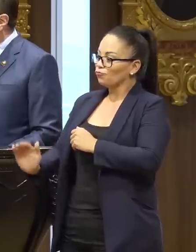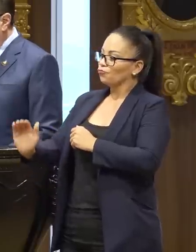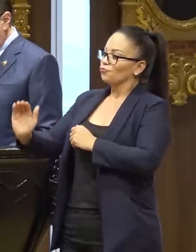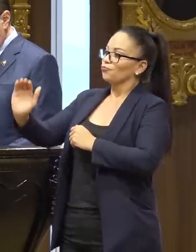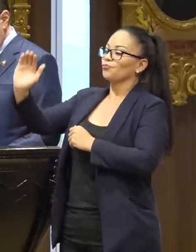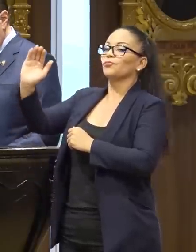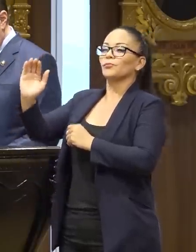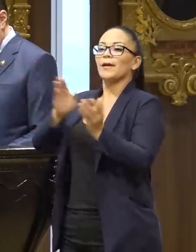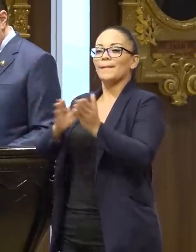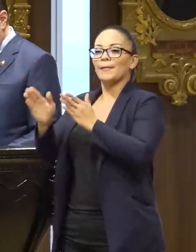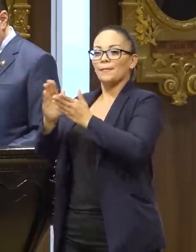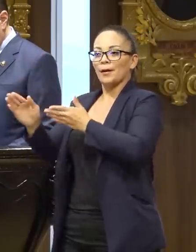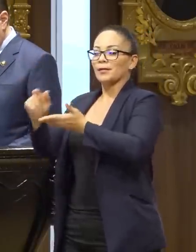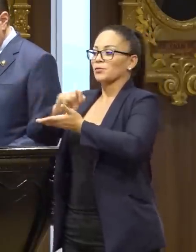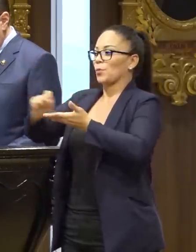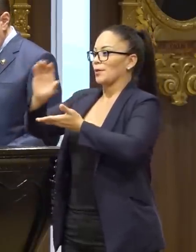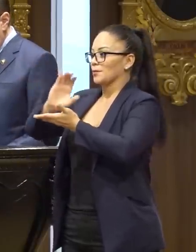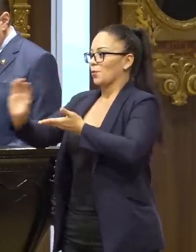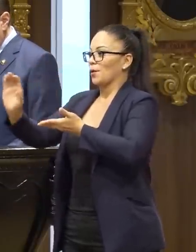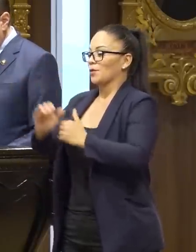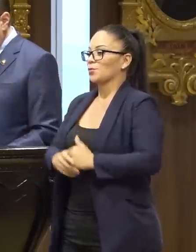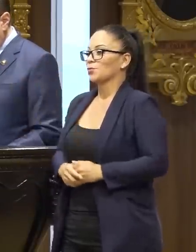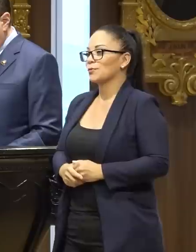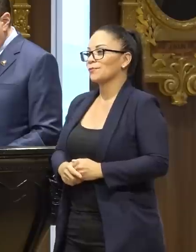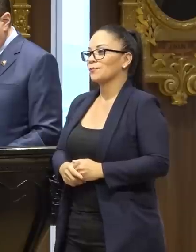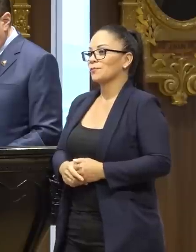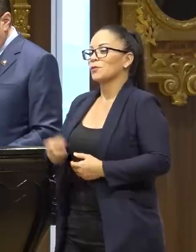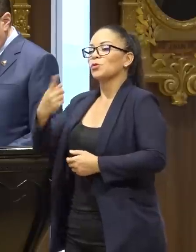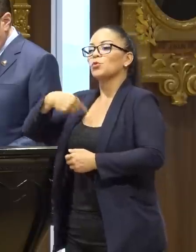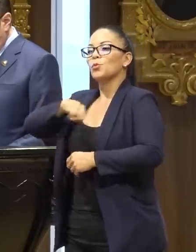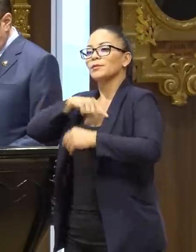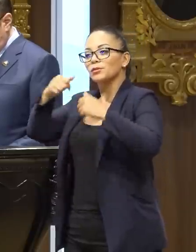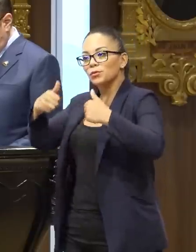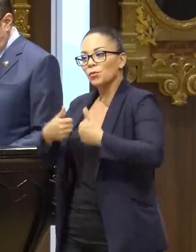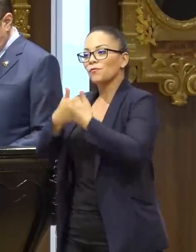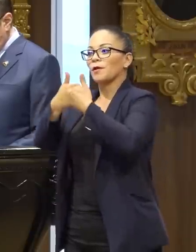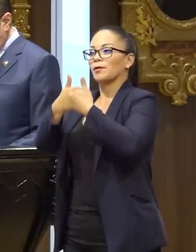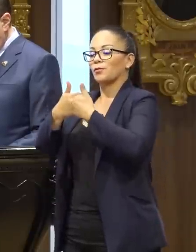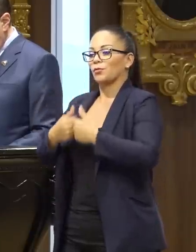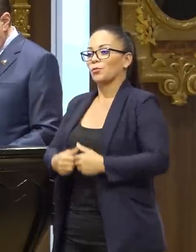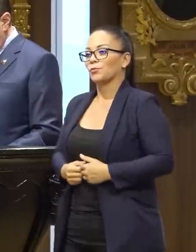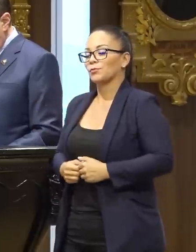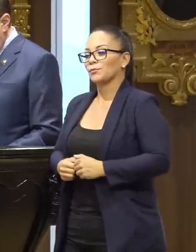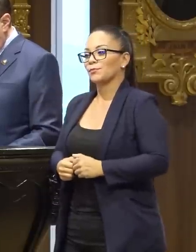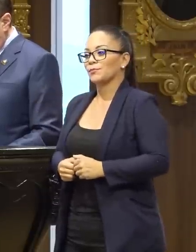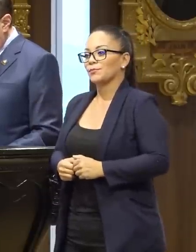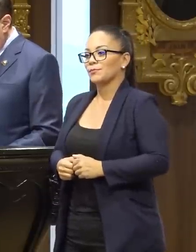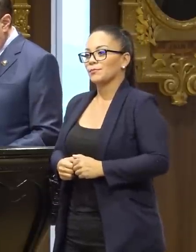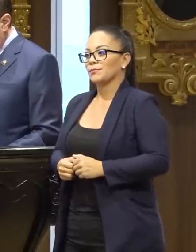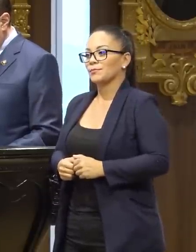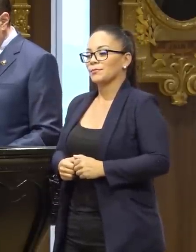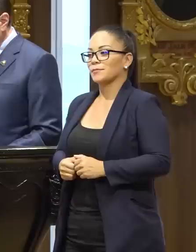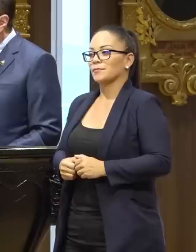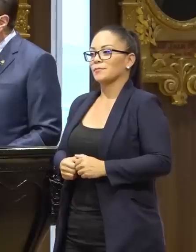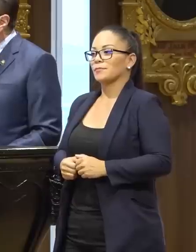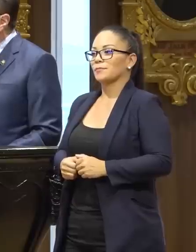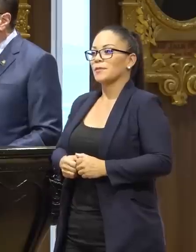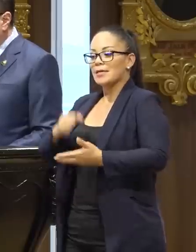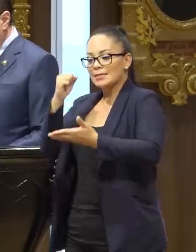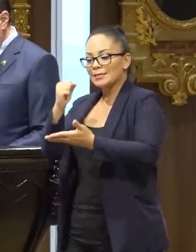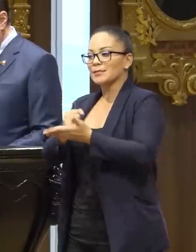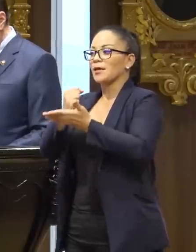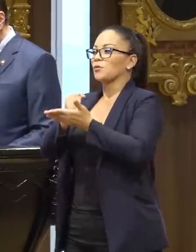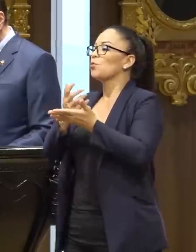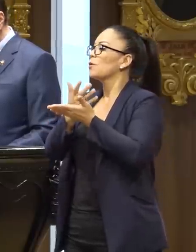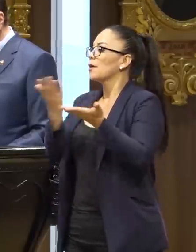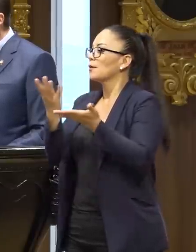las escuelas y colegios. Es nuestro reto y consigna,